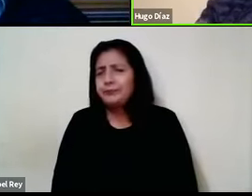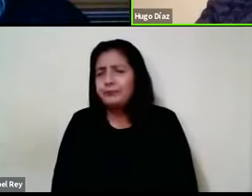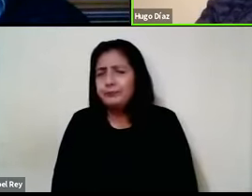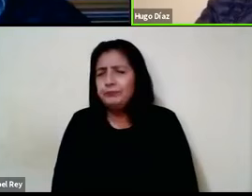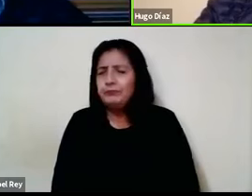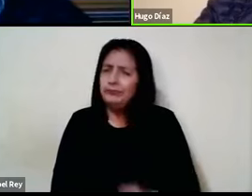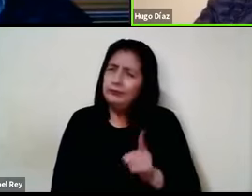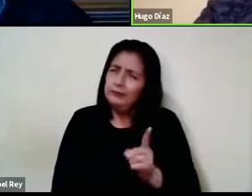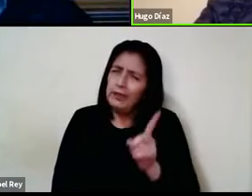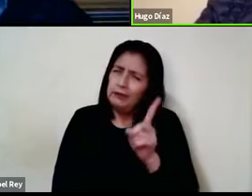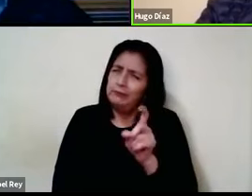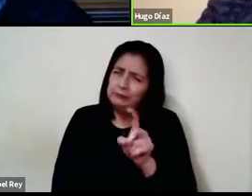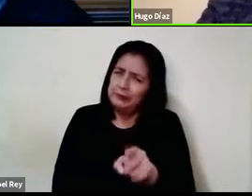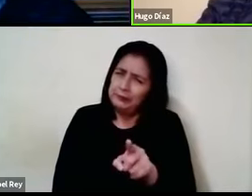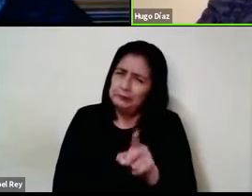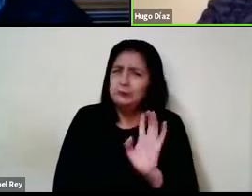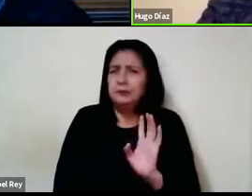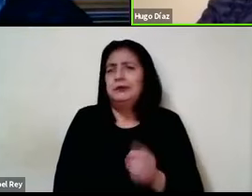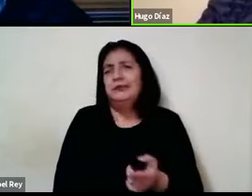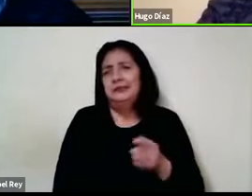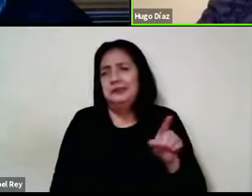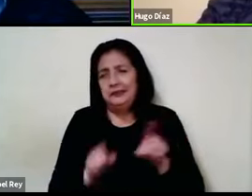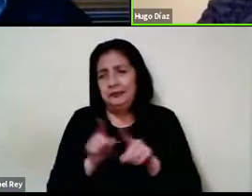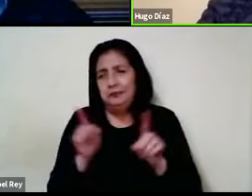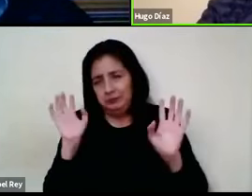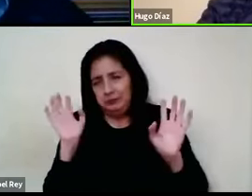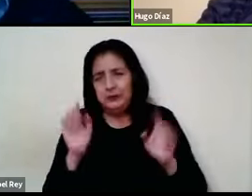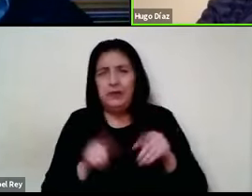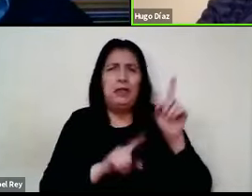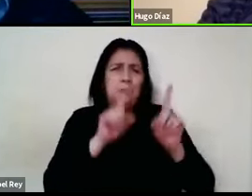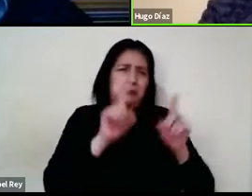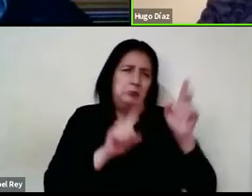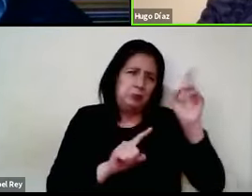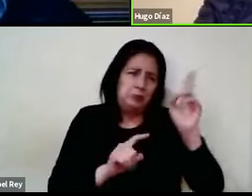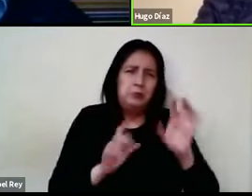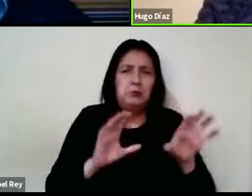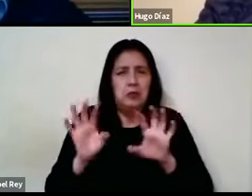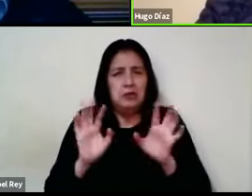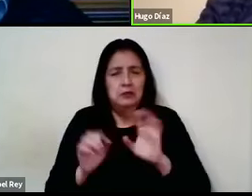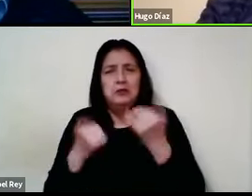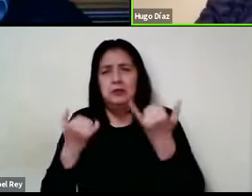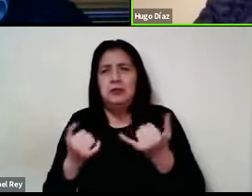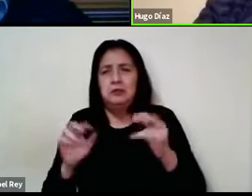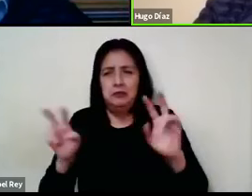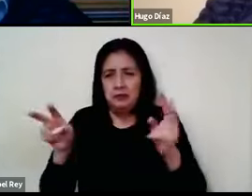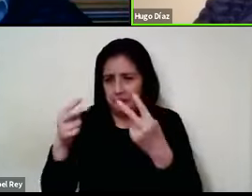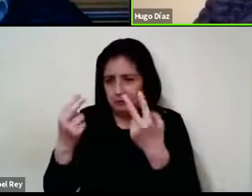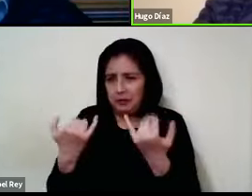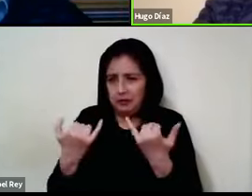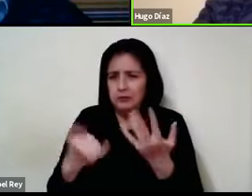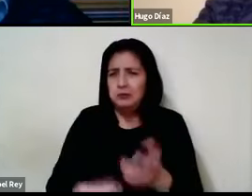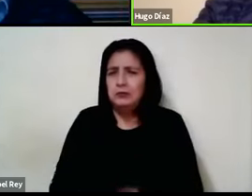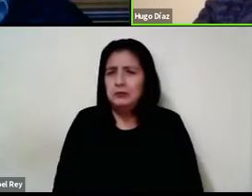Y una pregunta que también se hacen algunos profesores que nos están escuchando es,